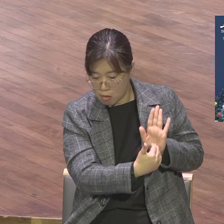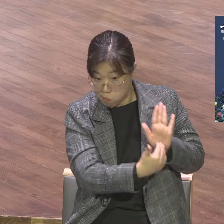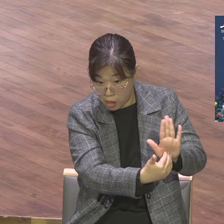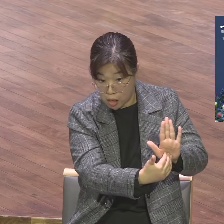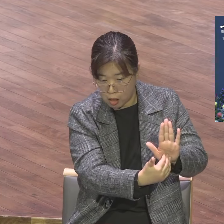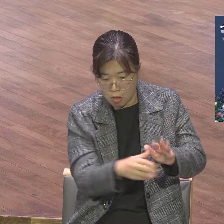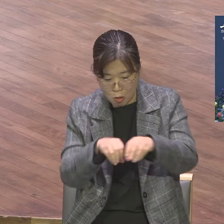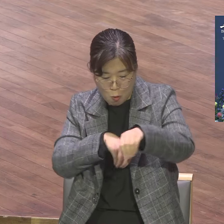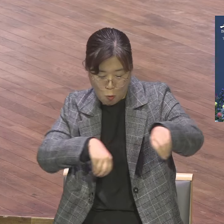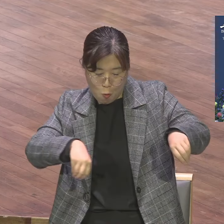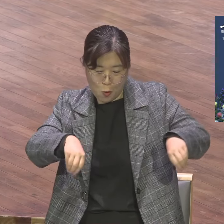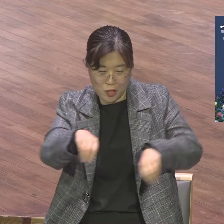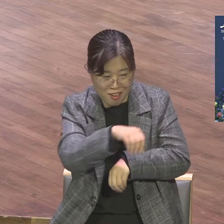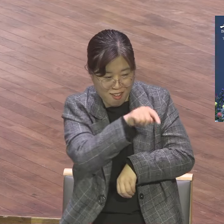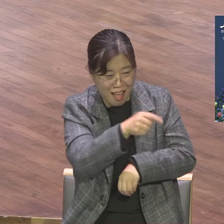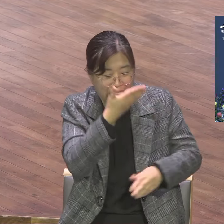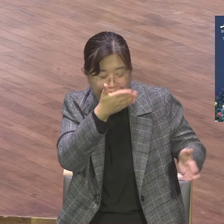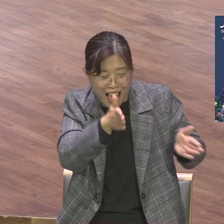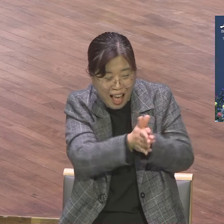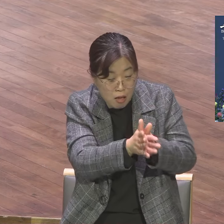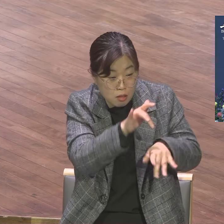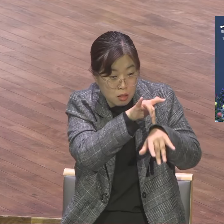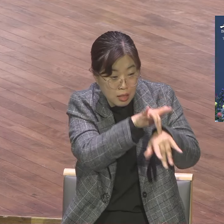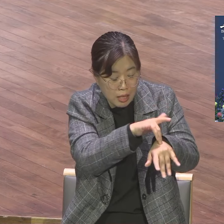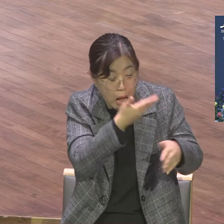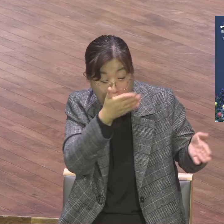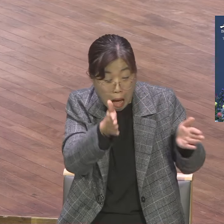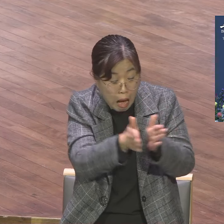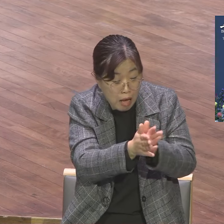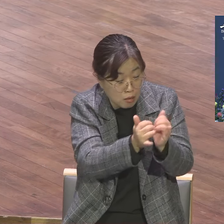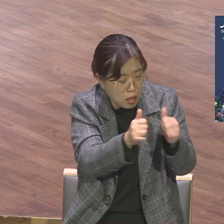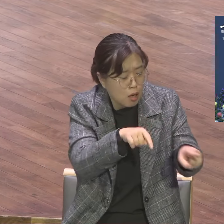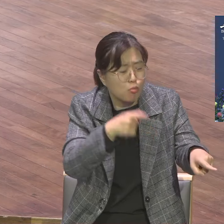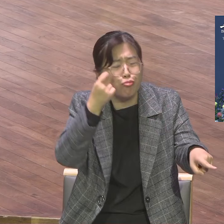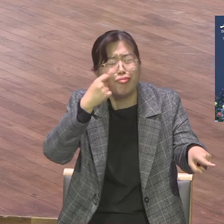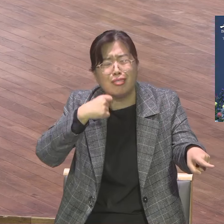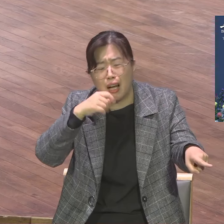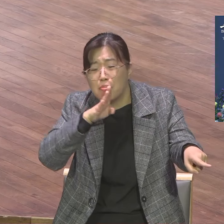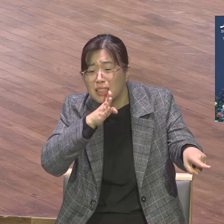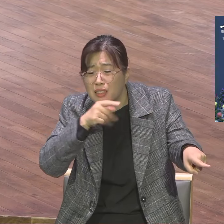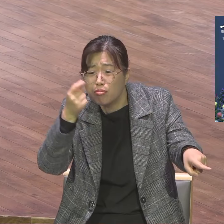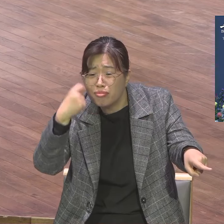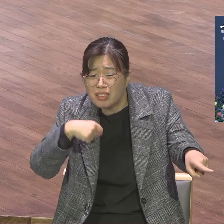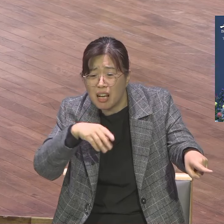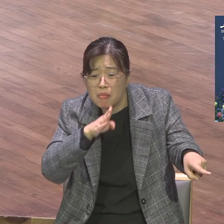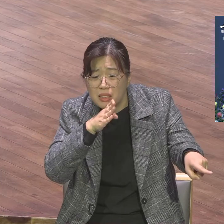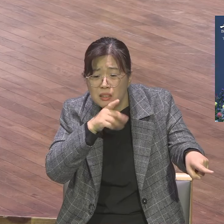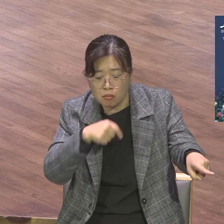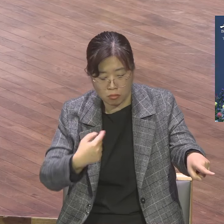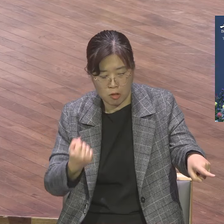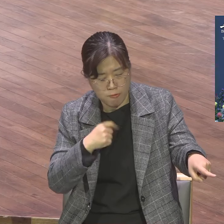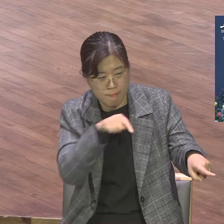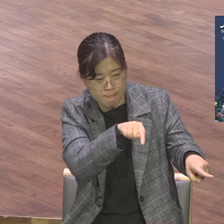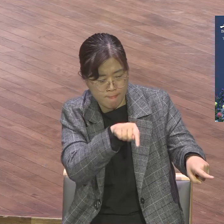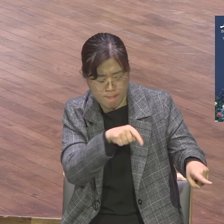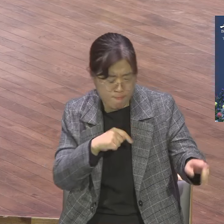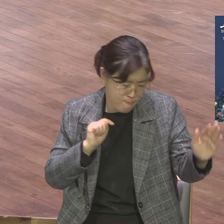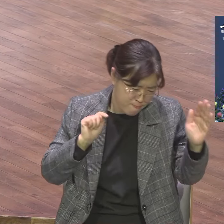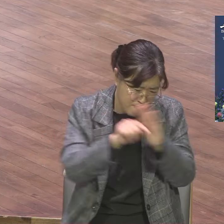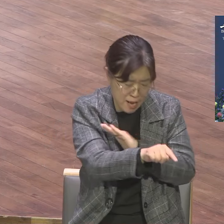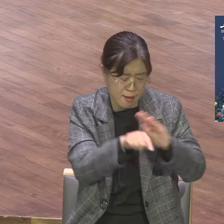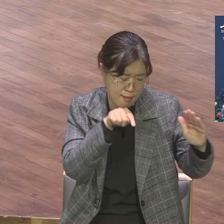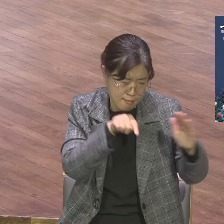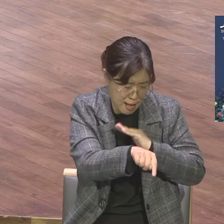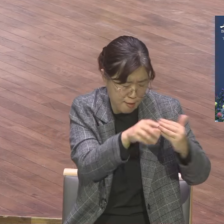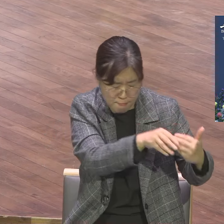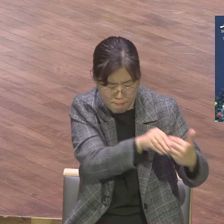사단에게 속아 있는 불신용은 그의 말을 속아버린 그 사람 사단에게 또 속아서. 그래서 우리가